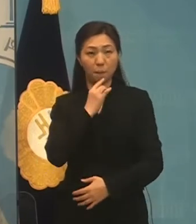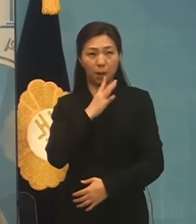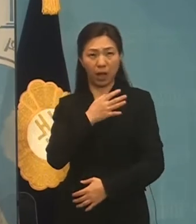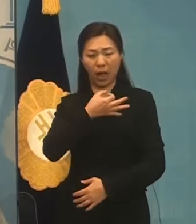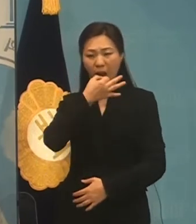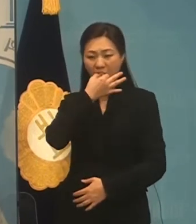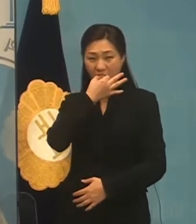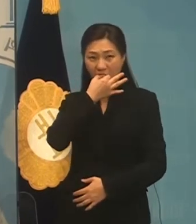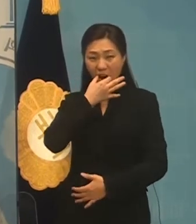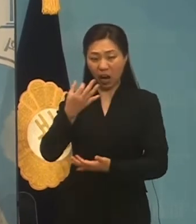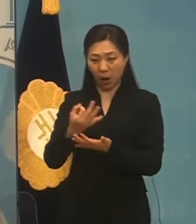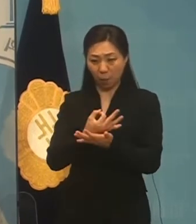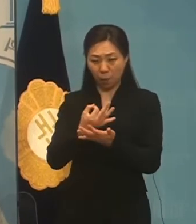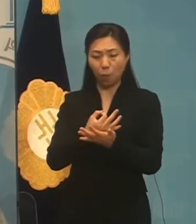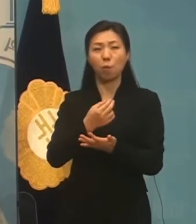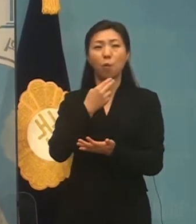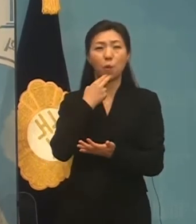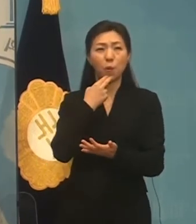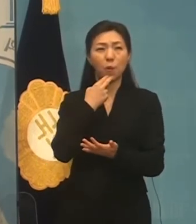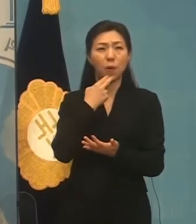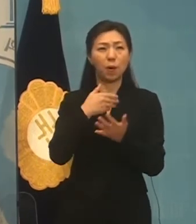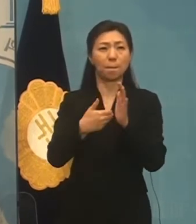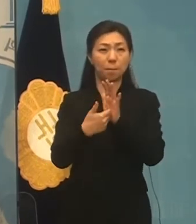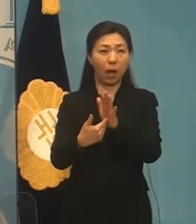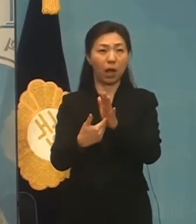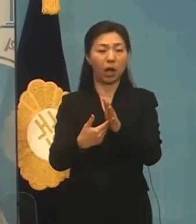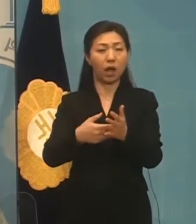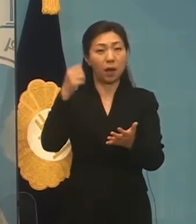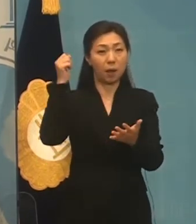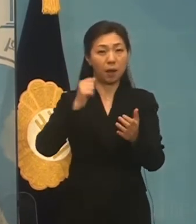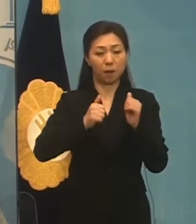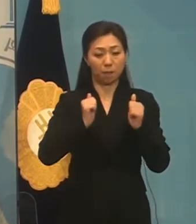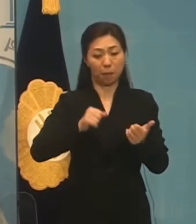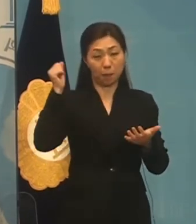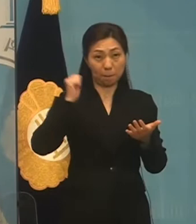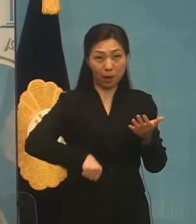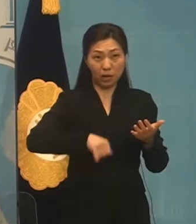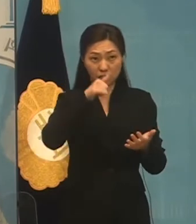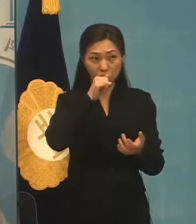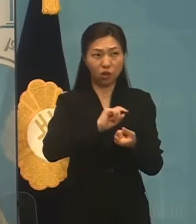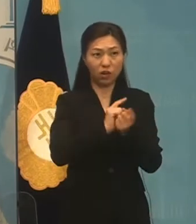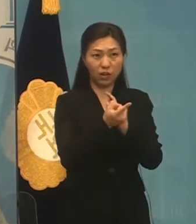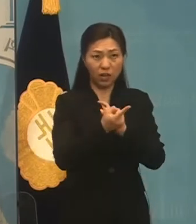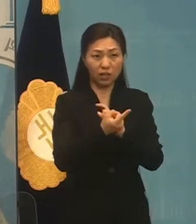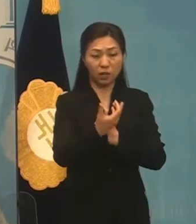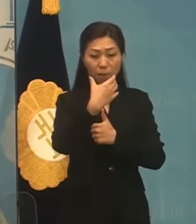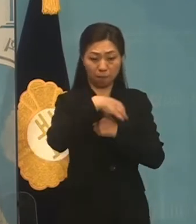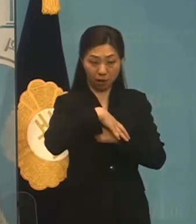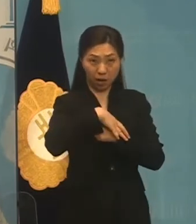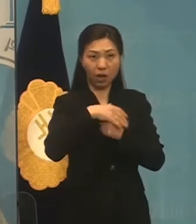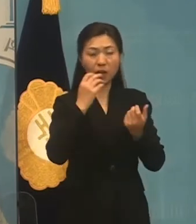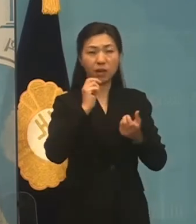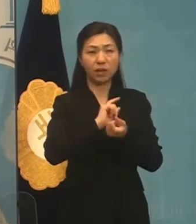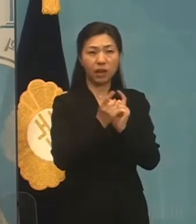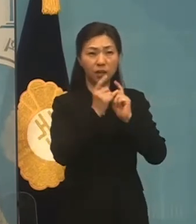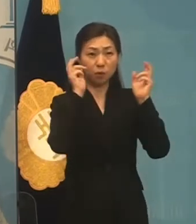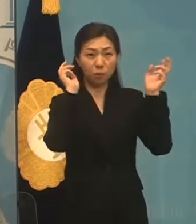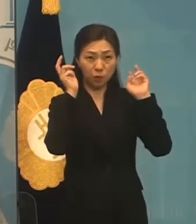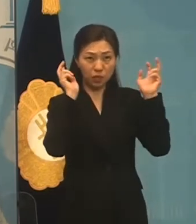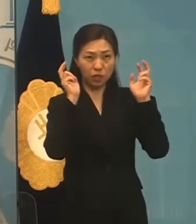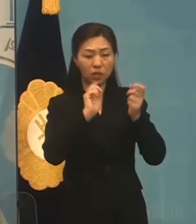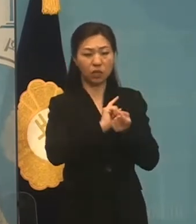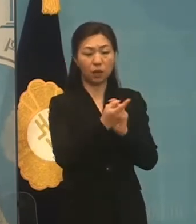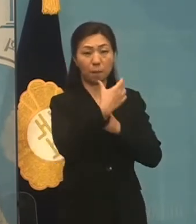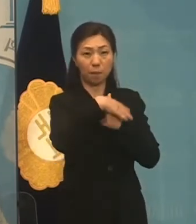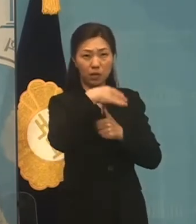한다는 판례가 있습니다. 그런데 위탁 업무를 담당한 민간업체는 해당 정보를 활용한 기술로